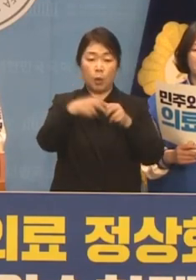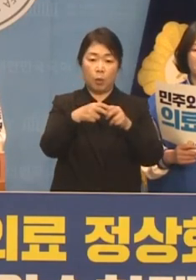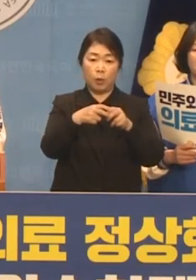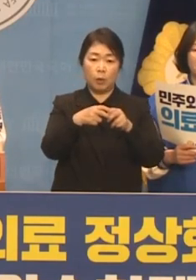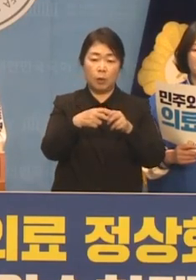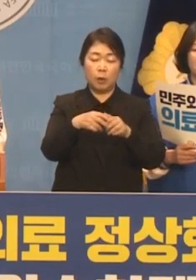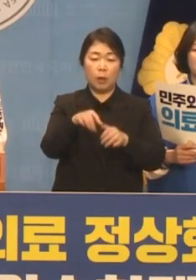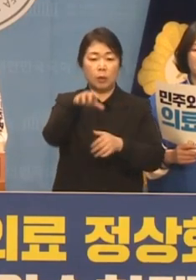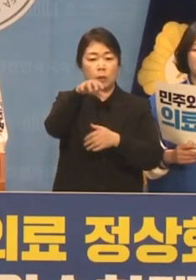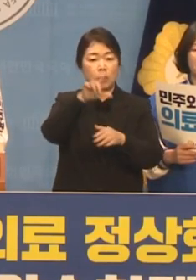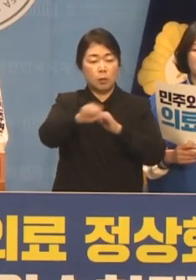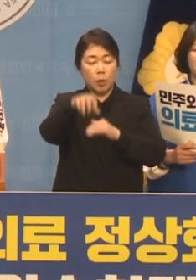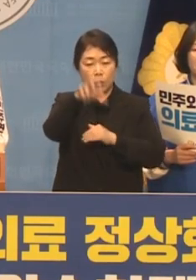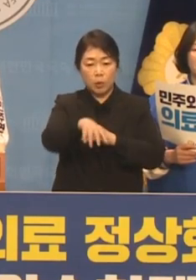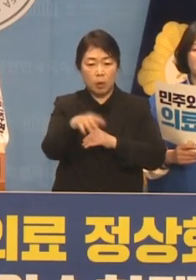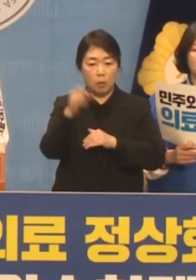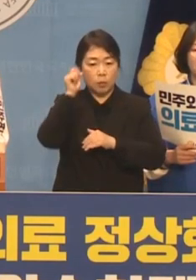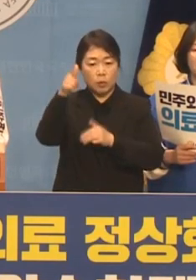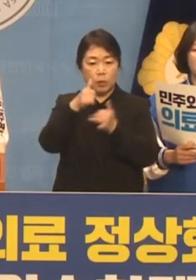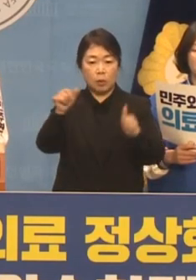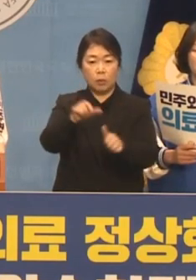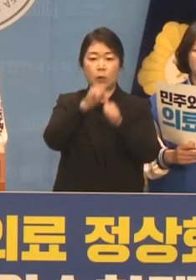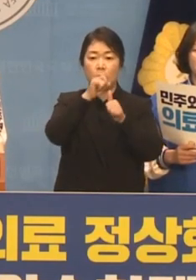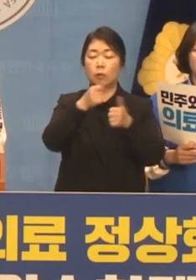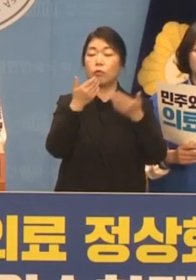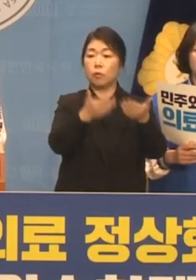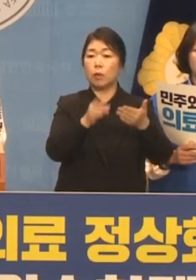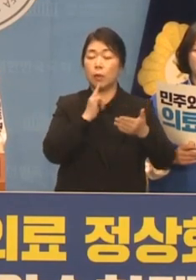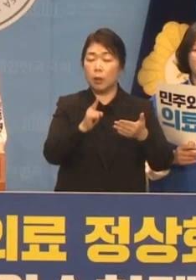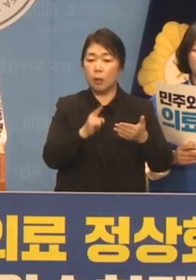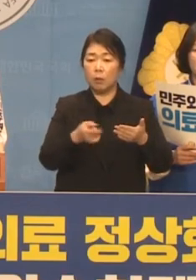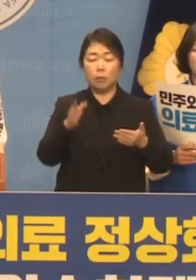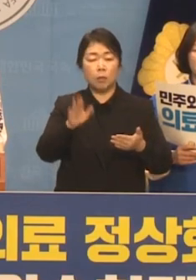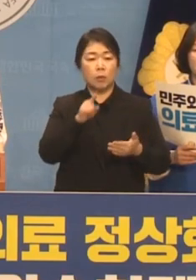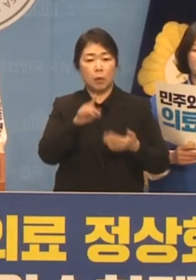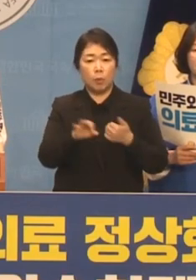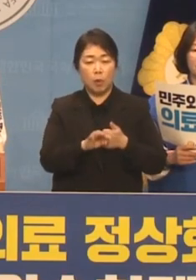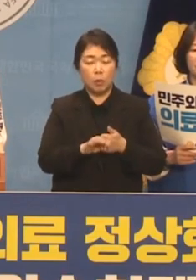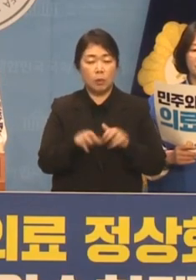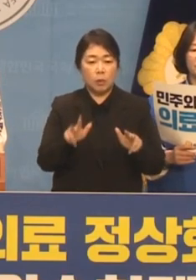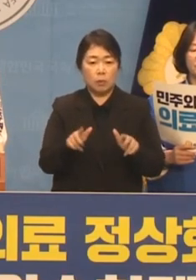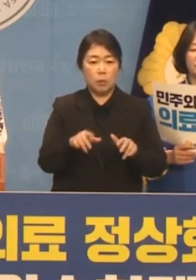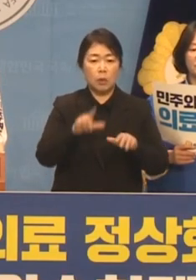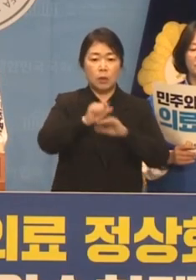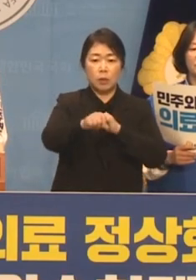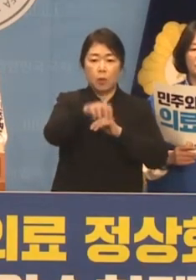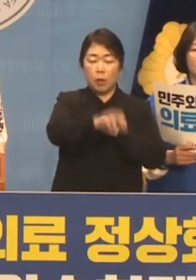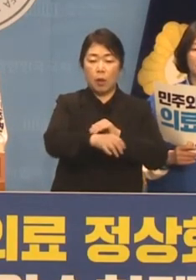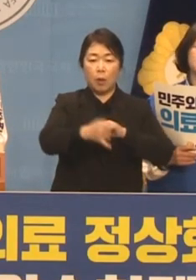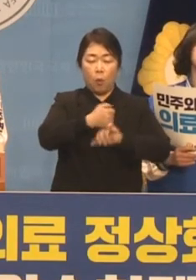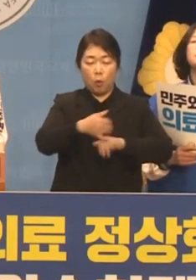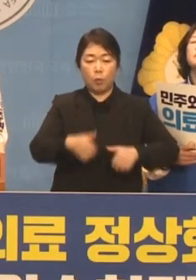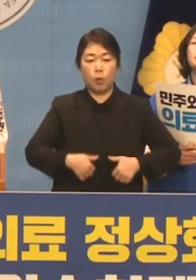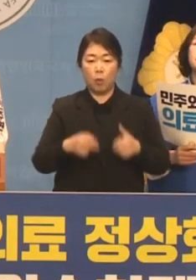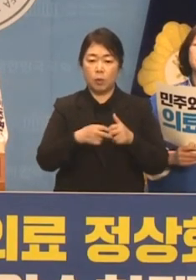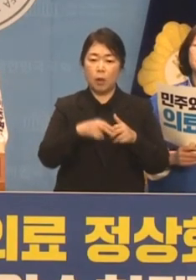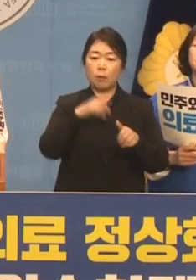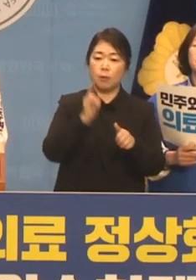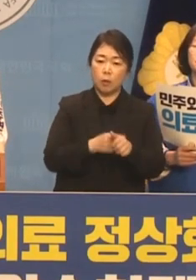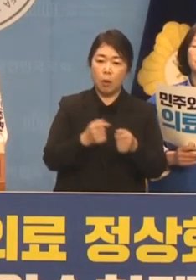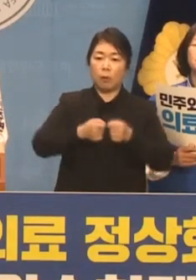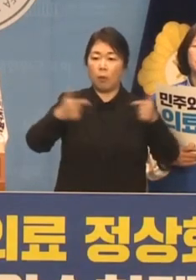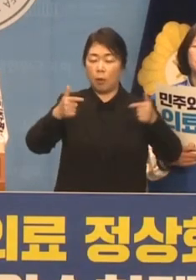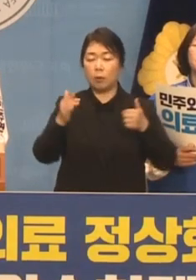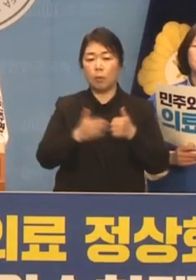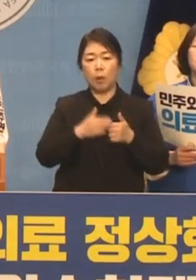선발한다고 합니다이 말말 들면 당장이라도 지역의 필수의료 의사가 저절로 늘어나서 어 더